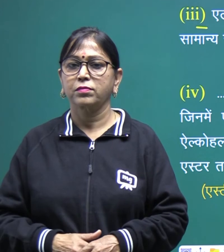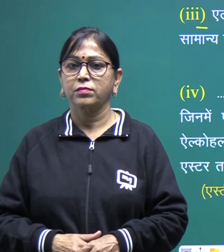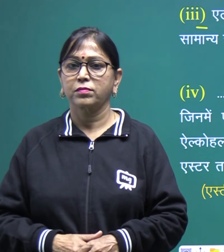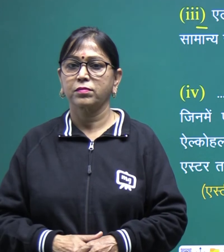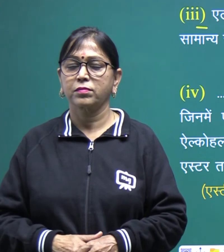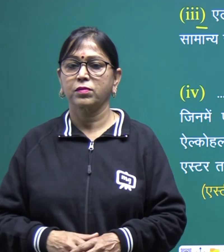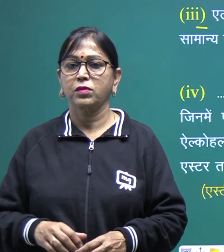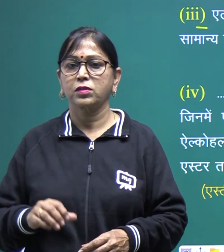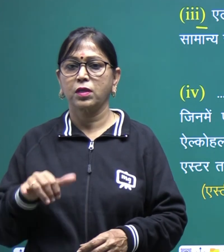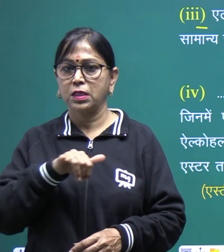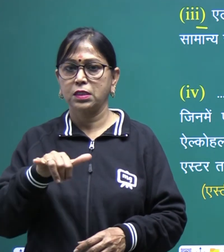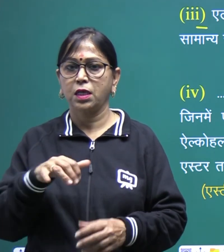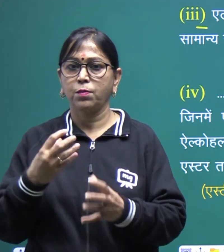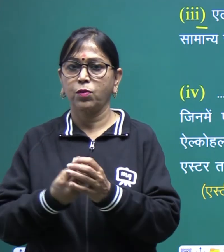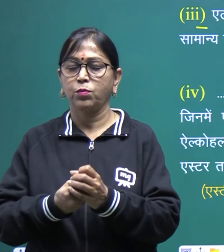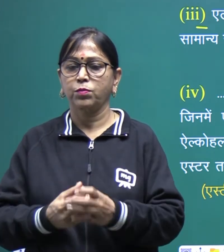समजातीय